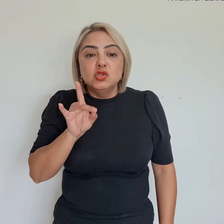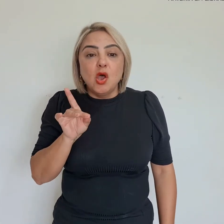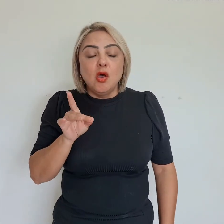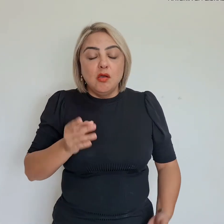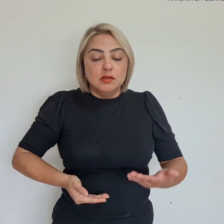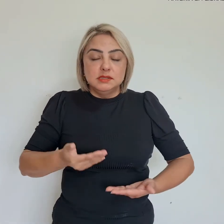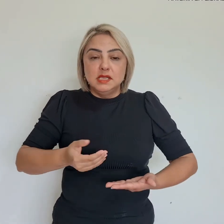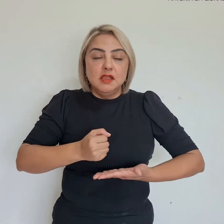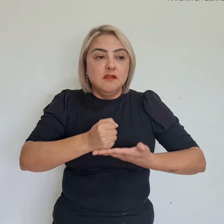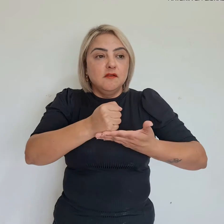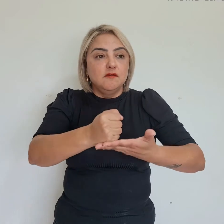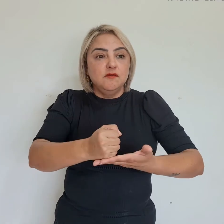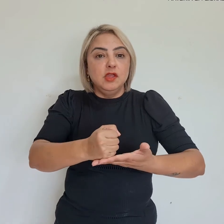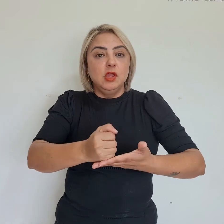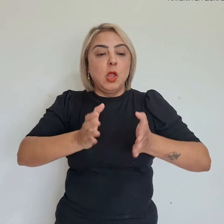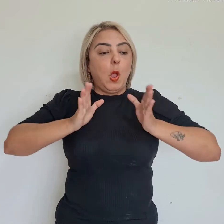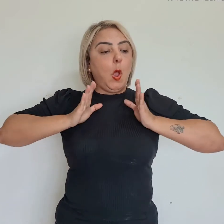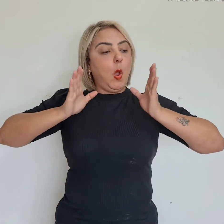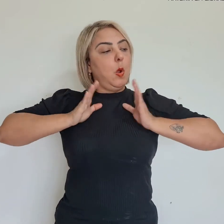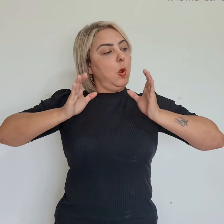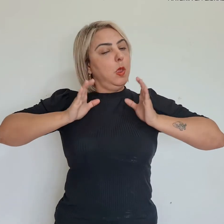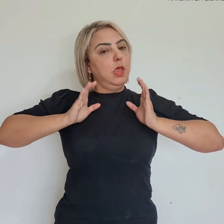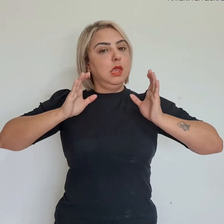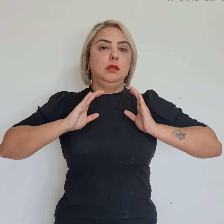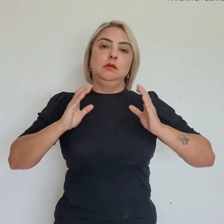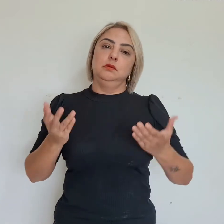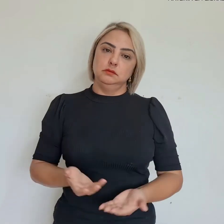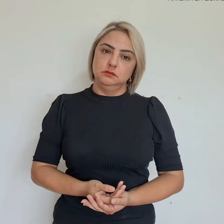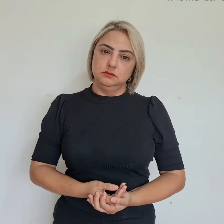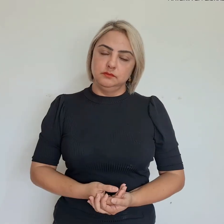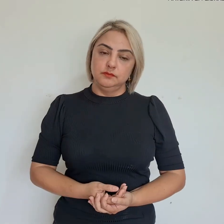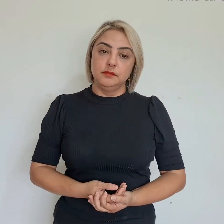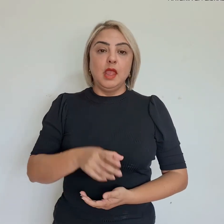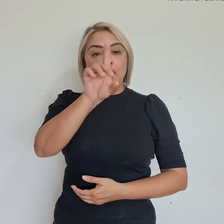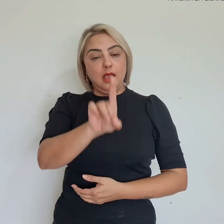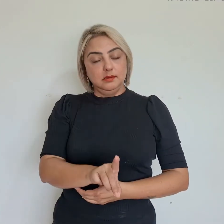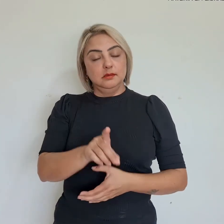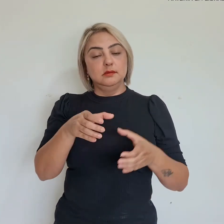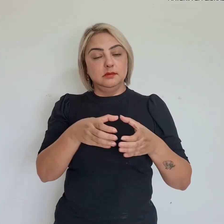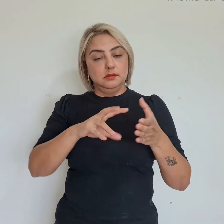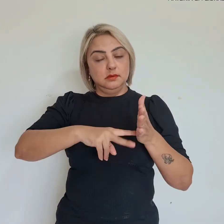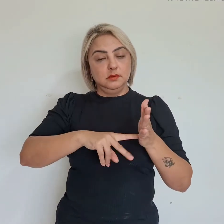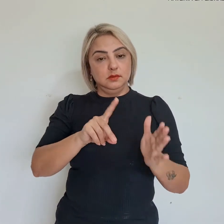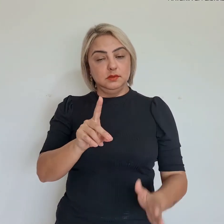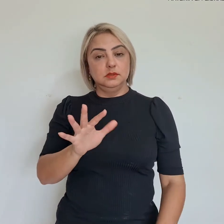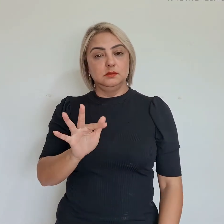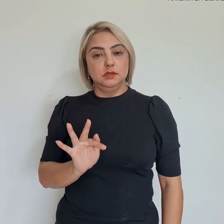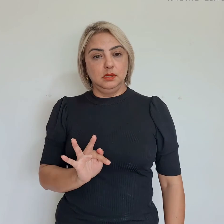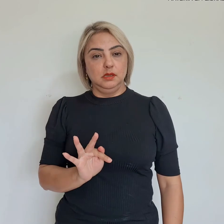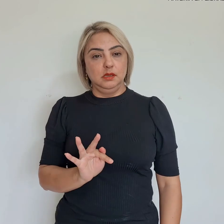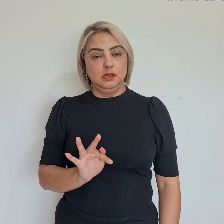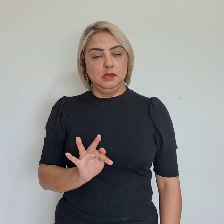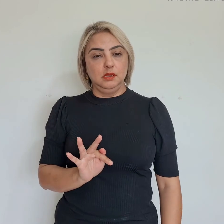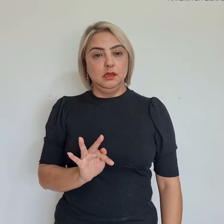aos donos do dinheiro. A diretoria colegiada do Simpro-DF alerta que,